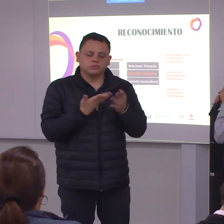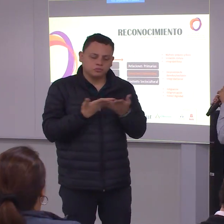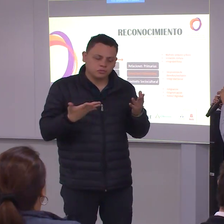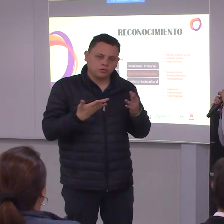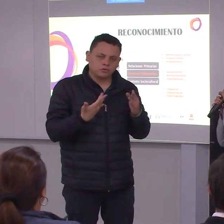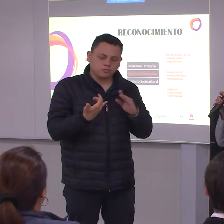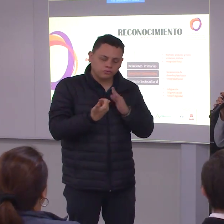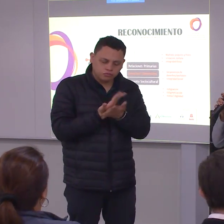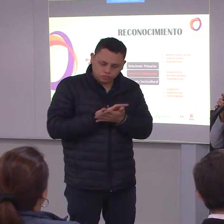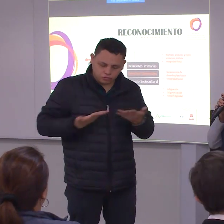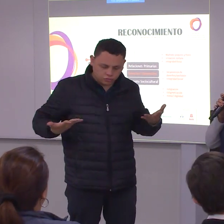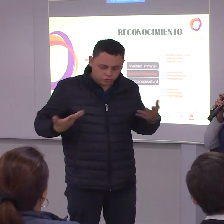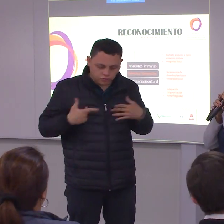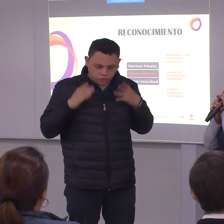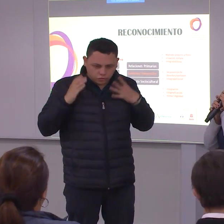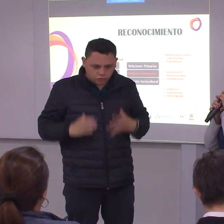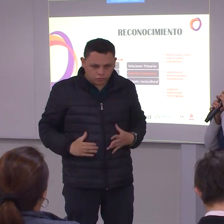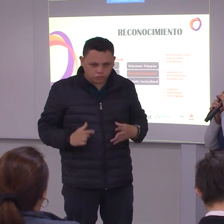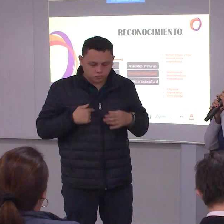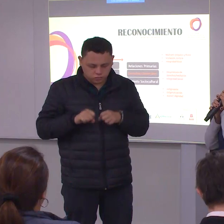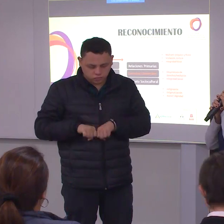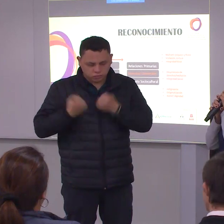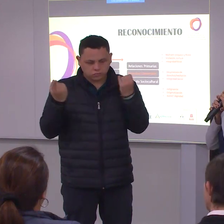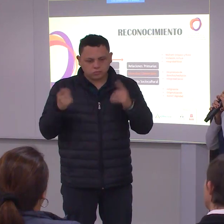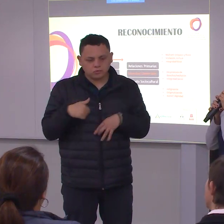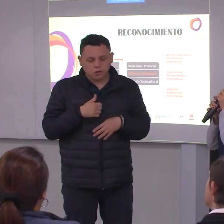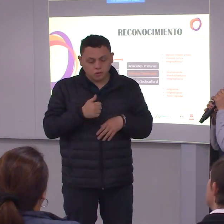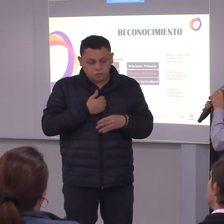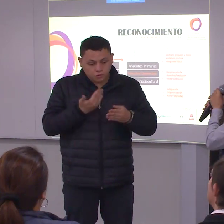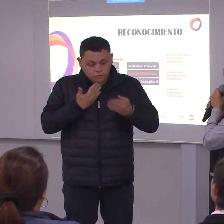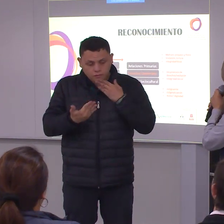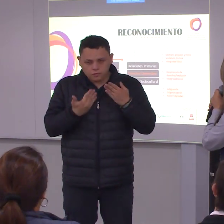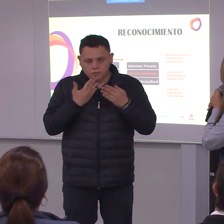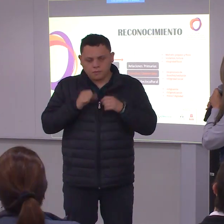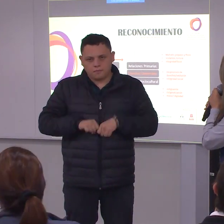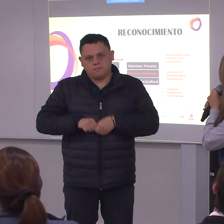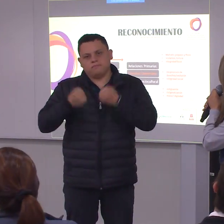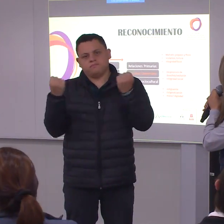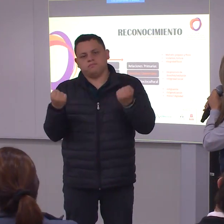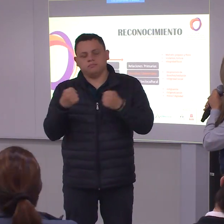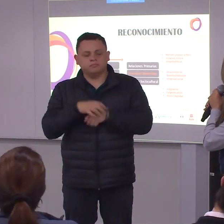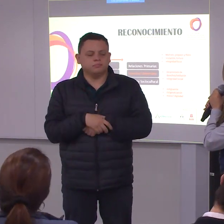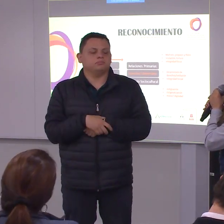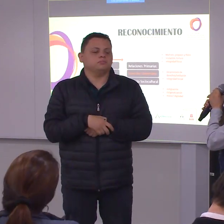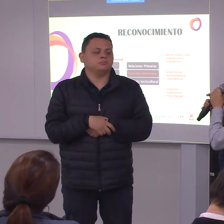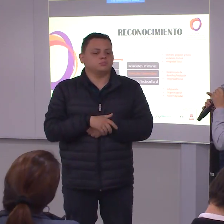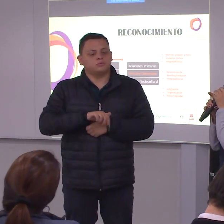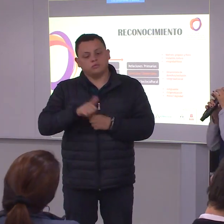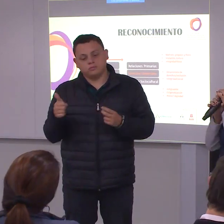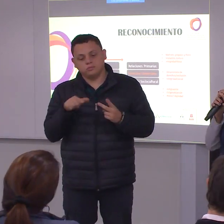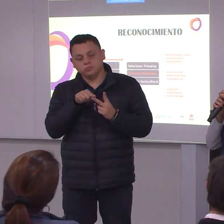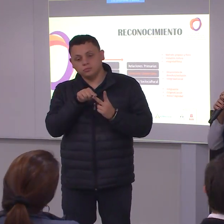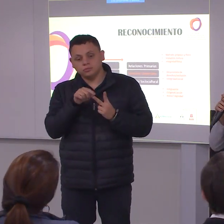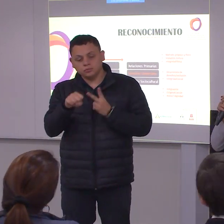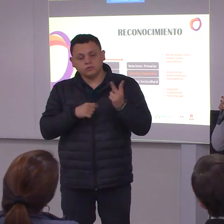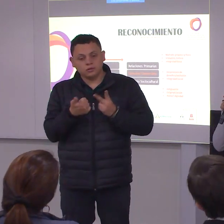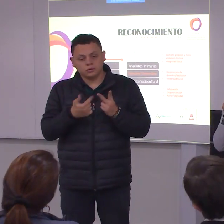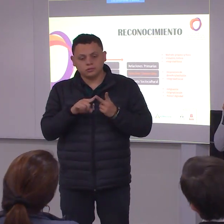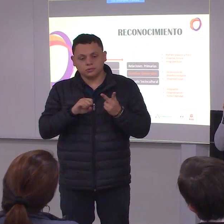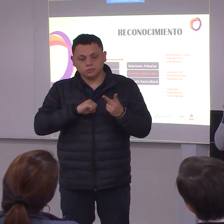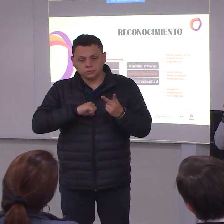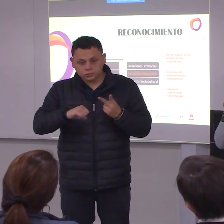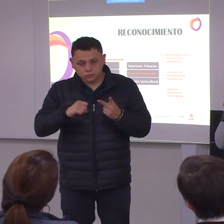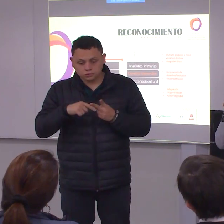nos genera un daño en la integridad física y un daño en la autoconfianza en la esfera del derecho son aquellos principios